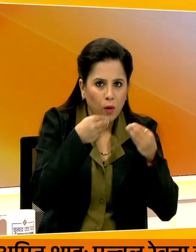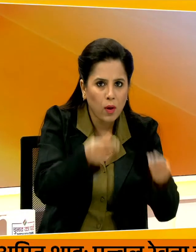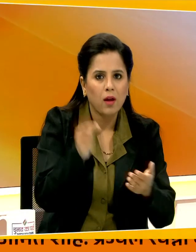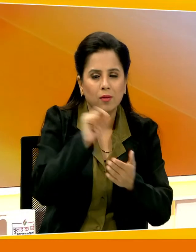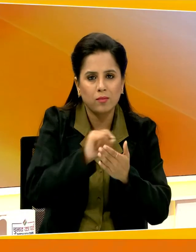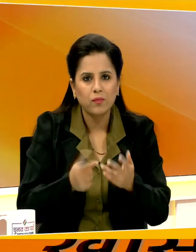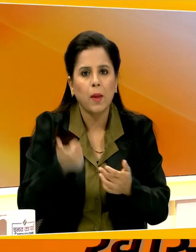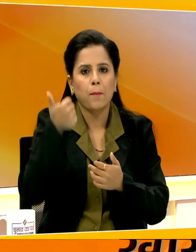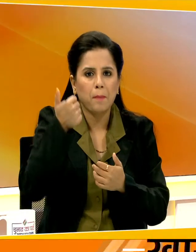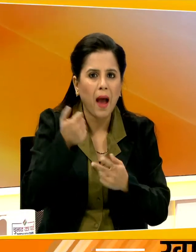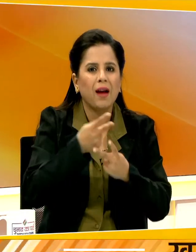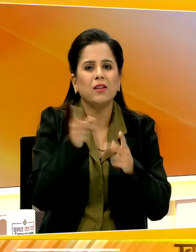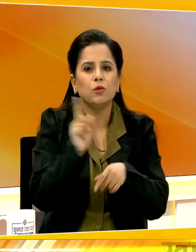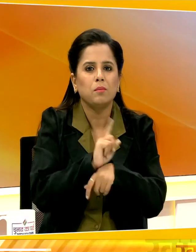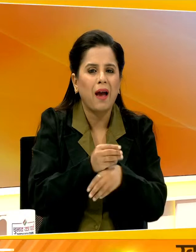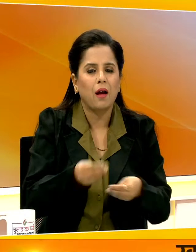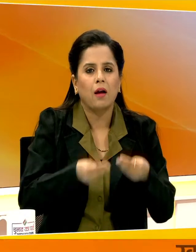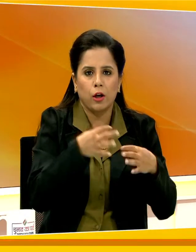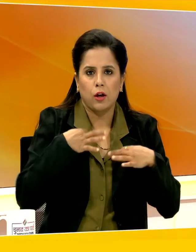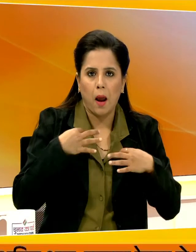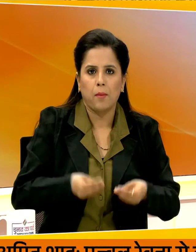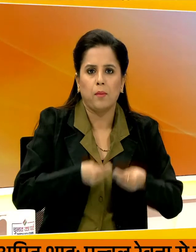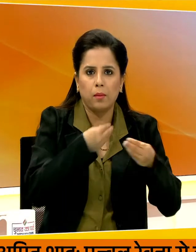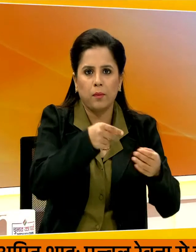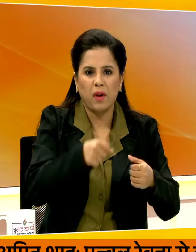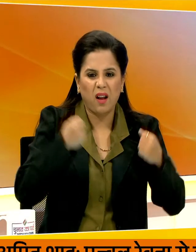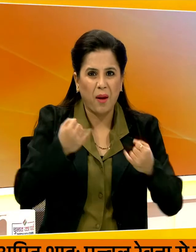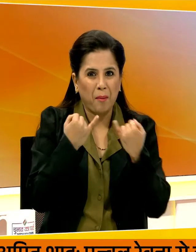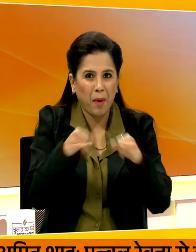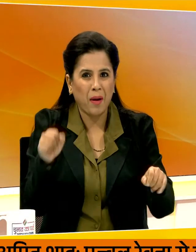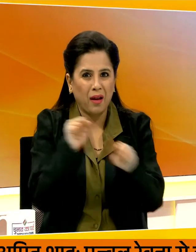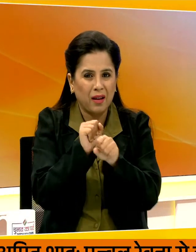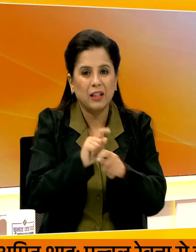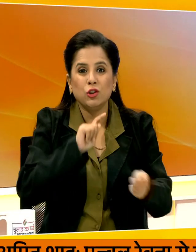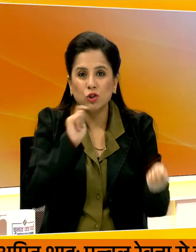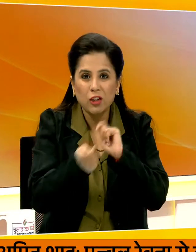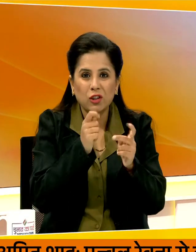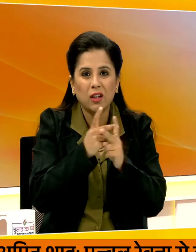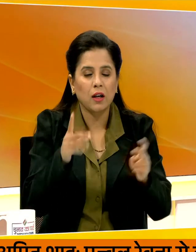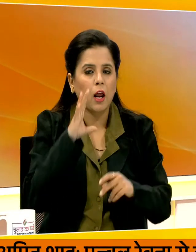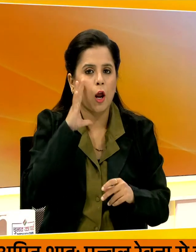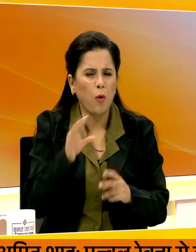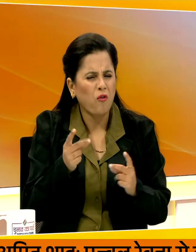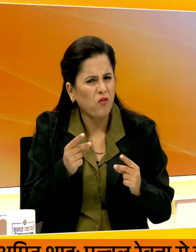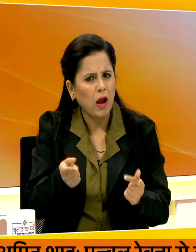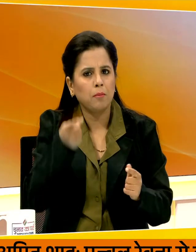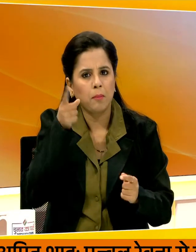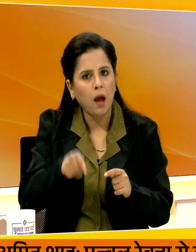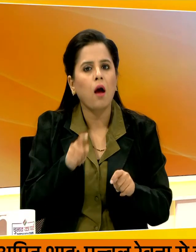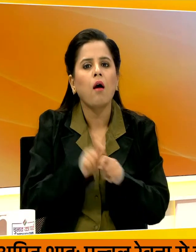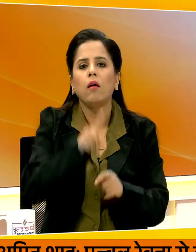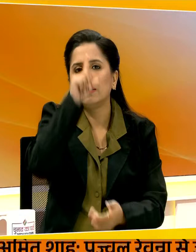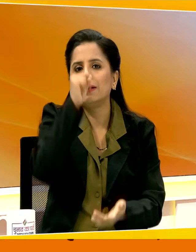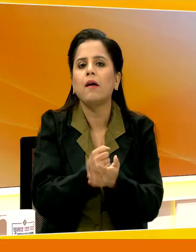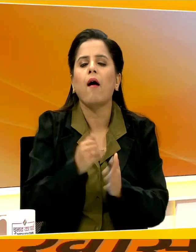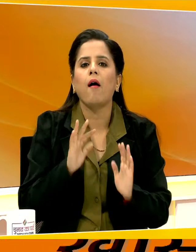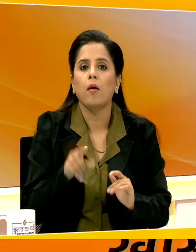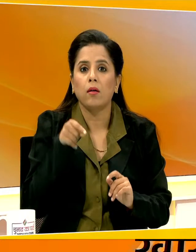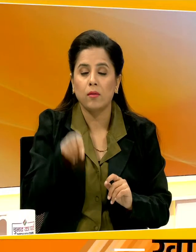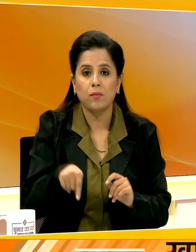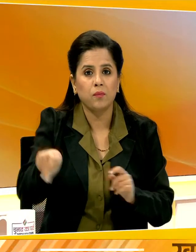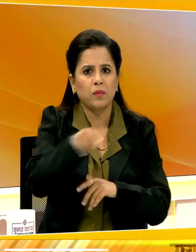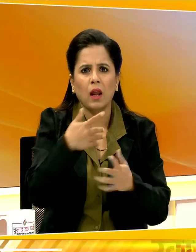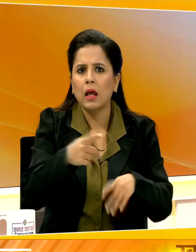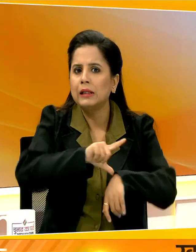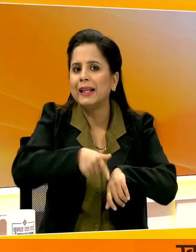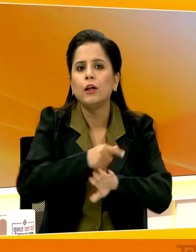सामग्री और यूनिफॉर्म जारी करना और साथ ही टूटी कुर्सियों और मेजों को बदलना एक जरूरी और तत्काल लिया जाने वाला निर्णय है, जिसमें कोई देरी